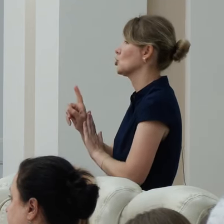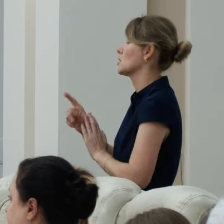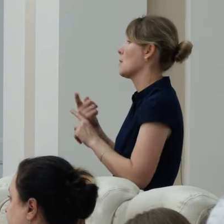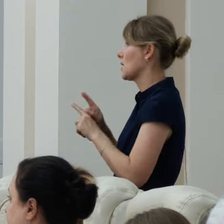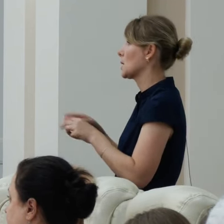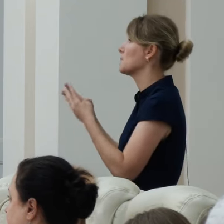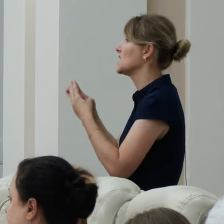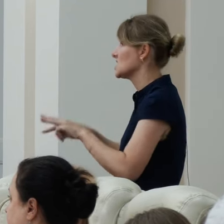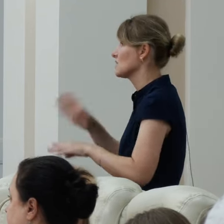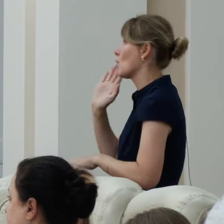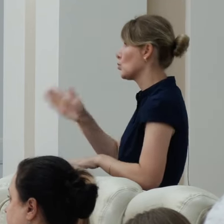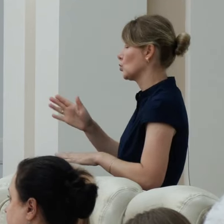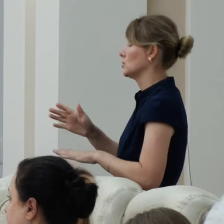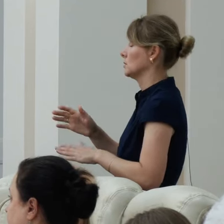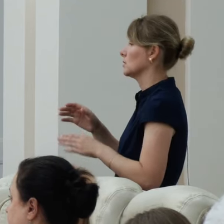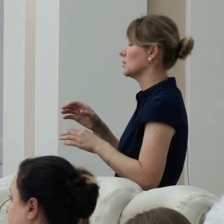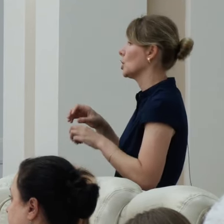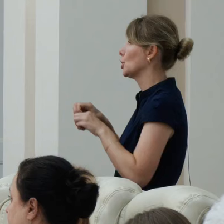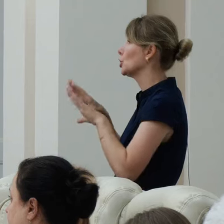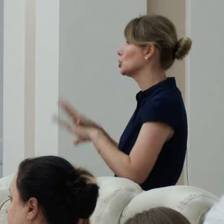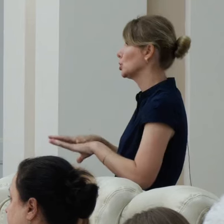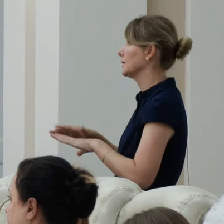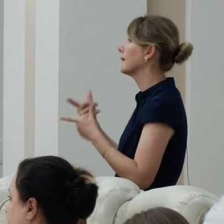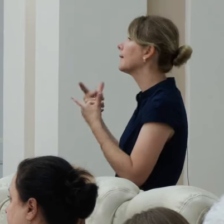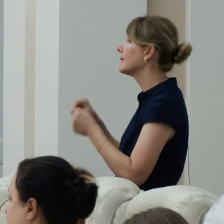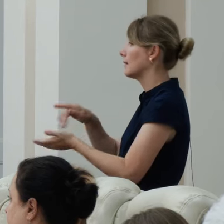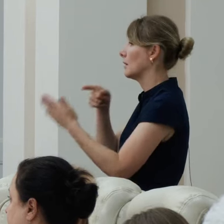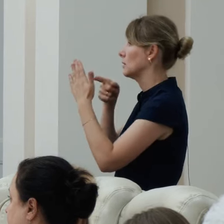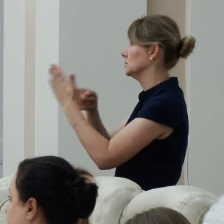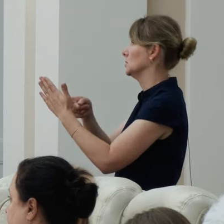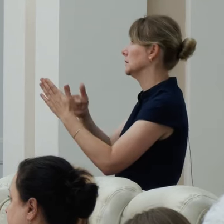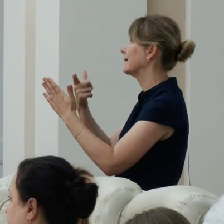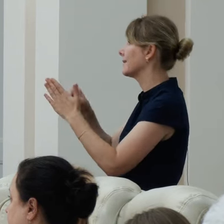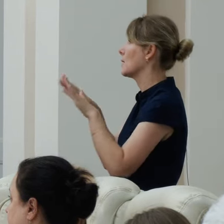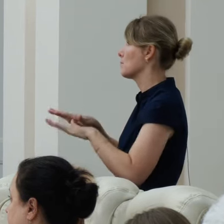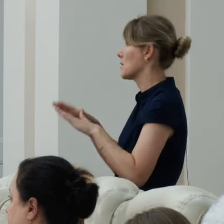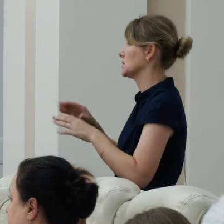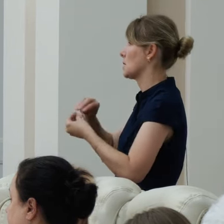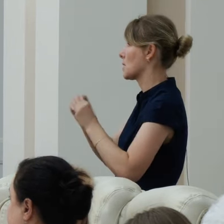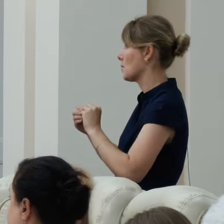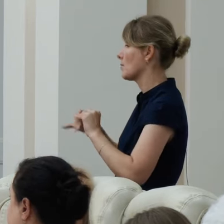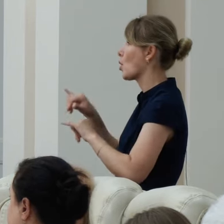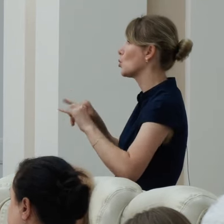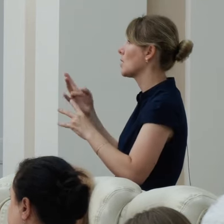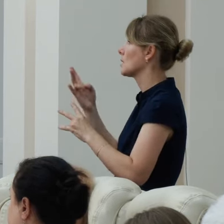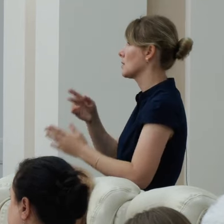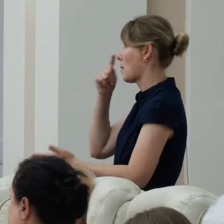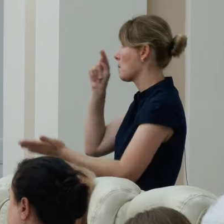ulterior urmează să stabilească țintele, adică acolo unde se dorește să se ajungă și ulterior